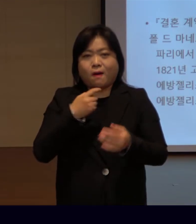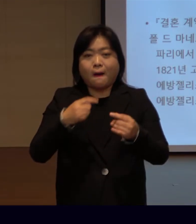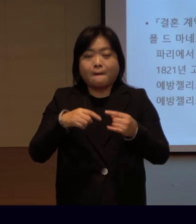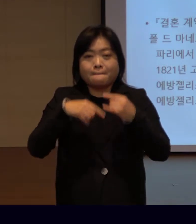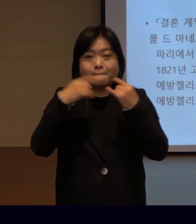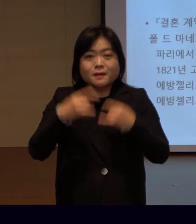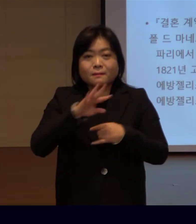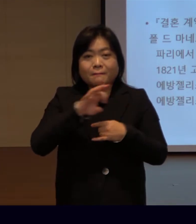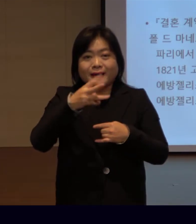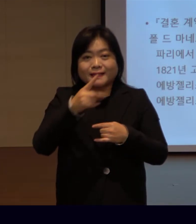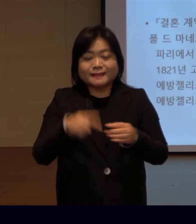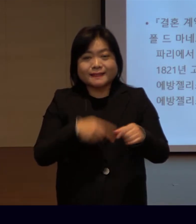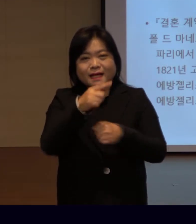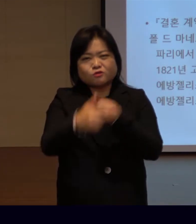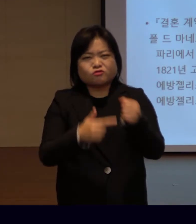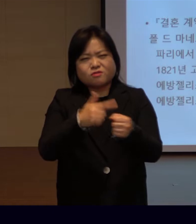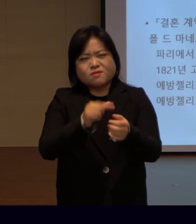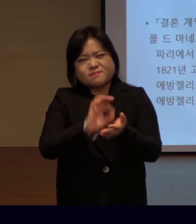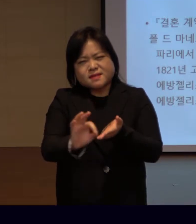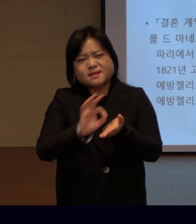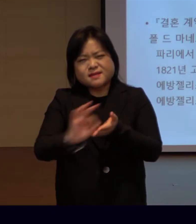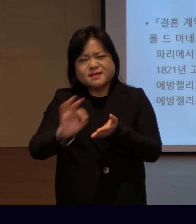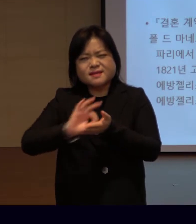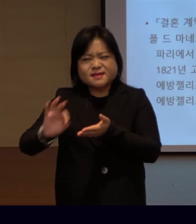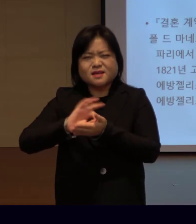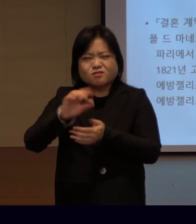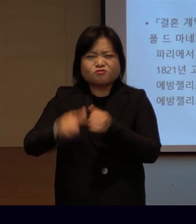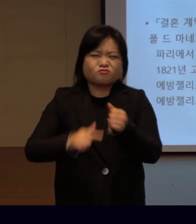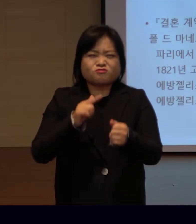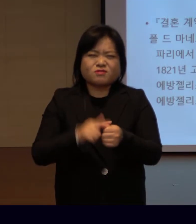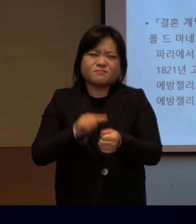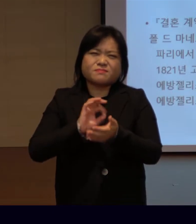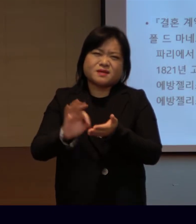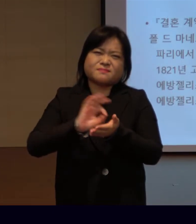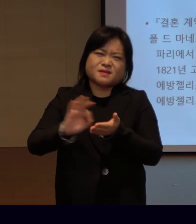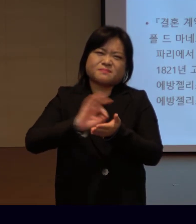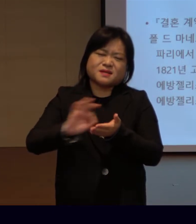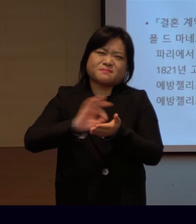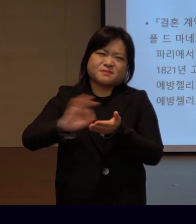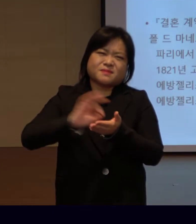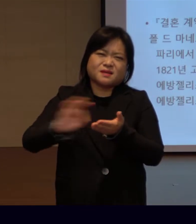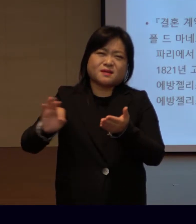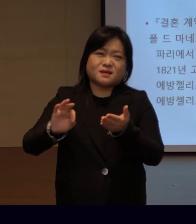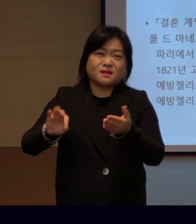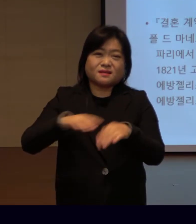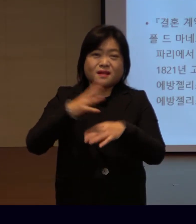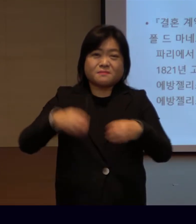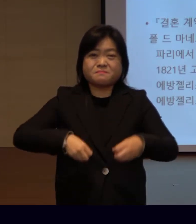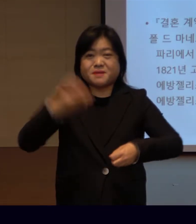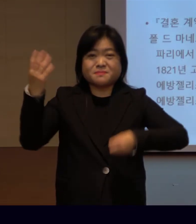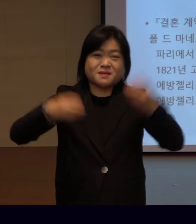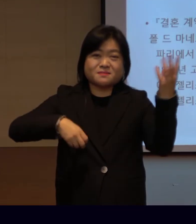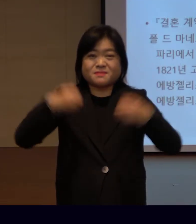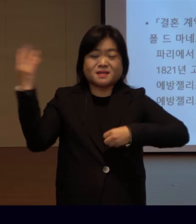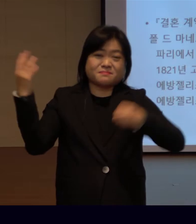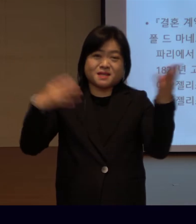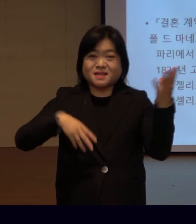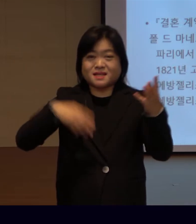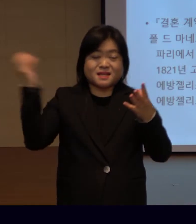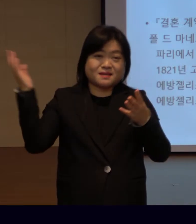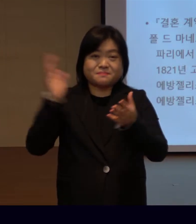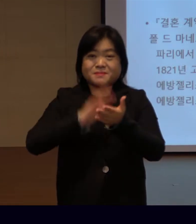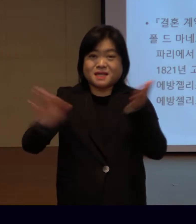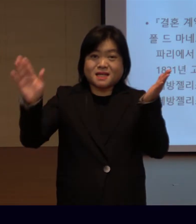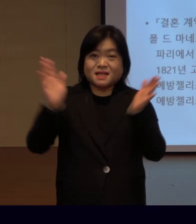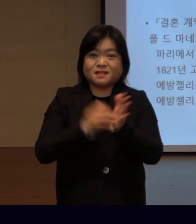동안 막 그냥 돈을 그냥 흥청망청 씁니다. 6년간 79만 프랑이라는 것을 탕진하고 가만히 있어봐. 이러다가 내가 이거